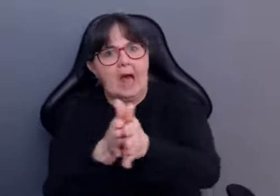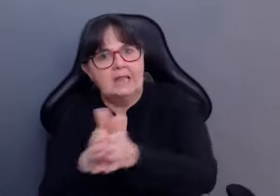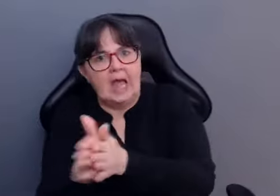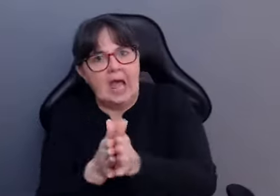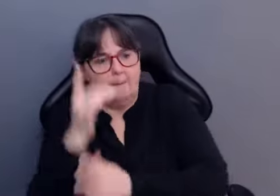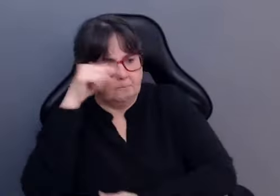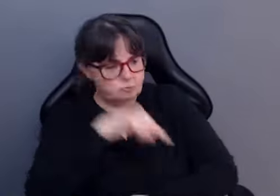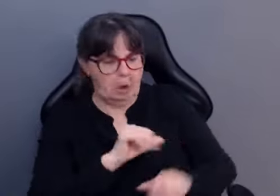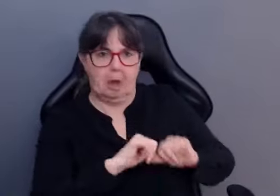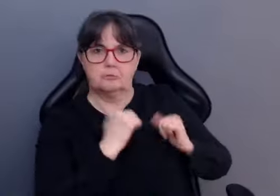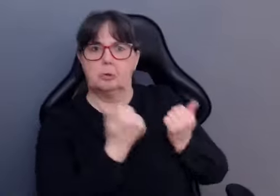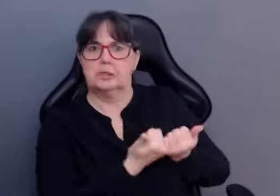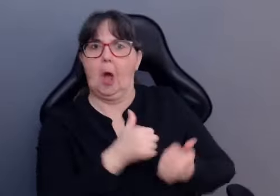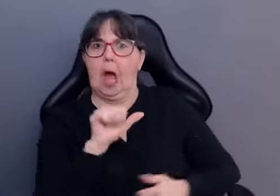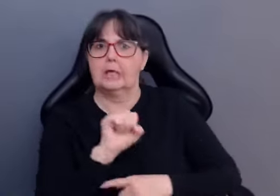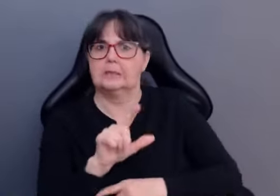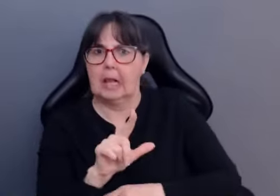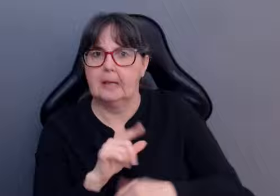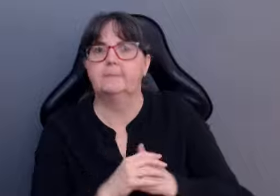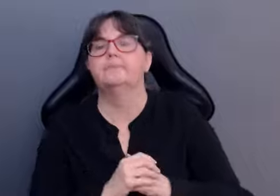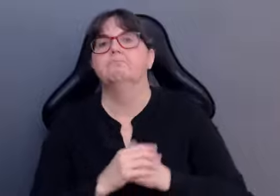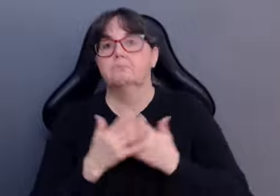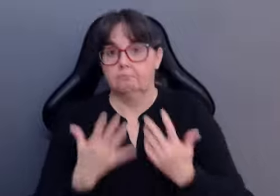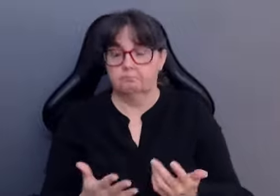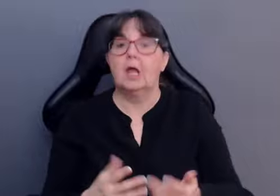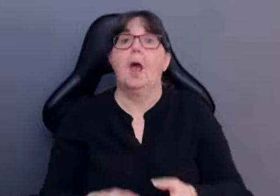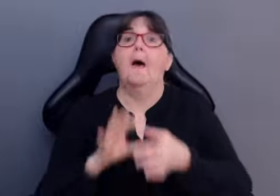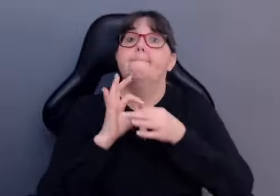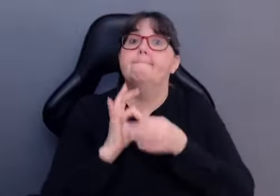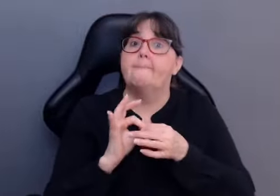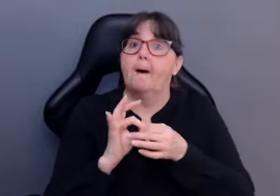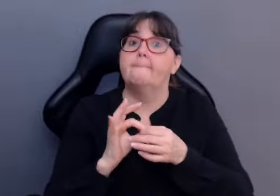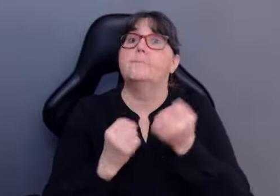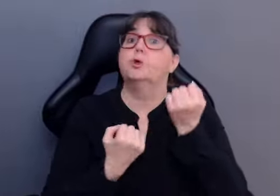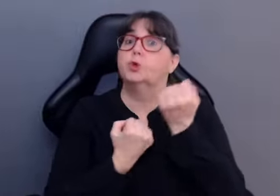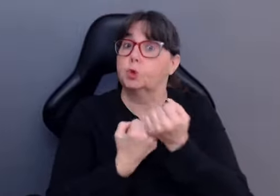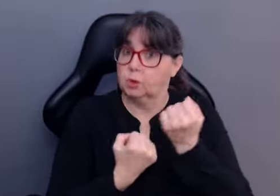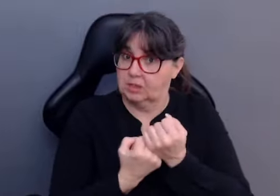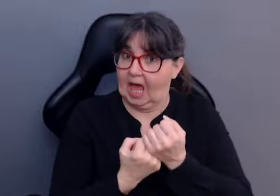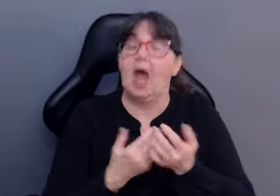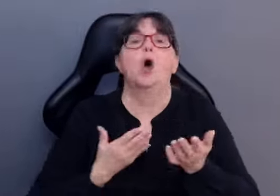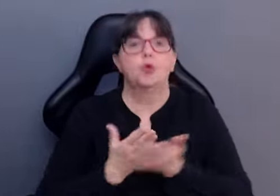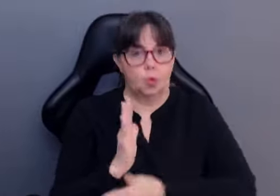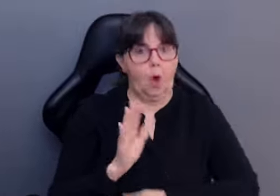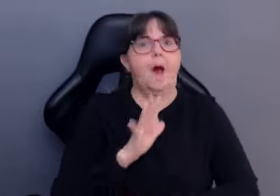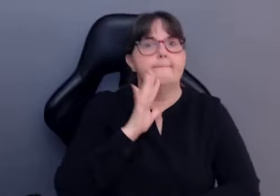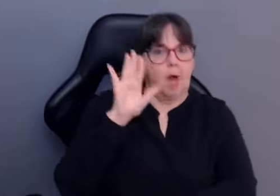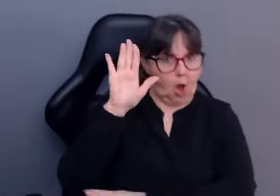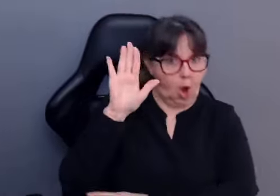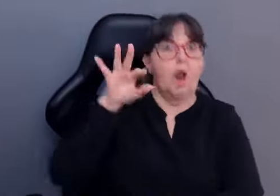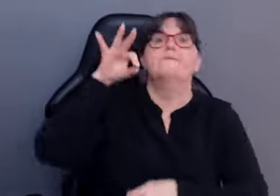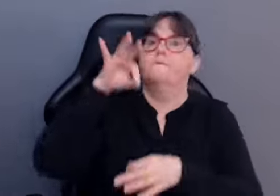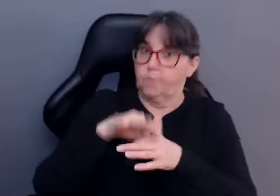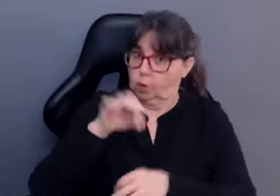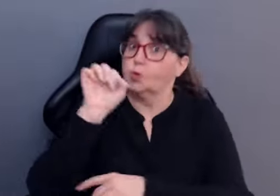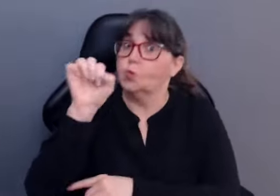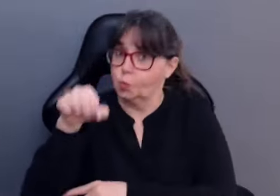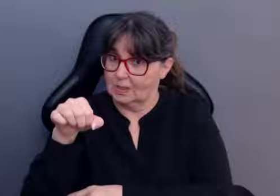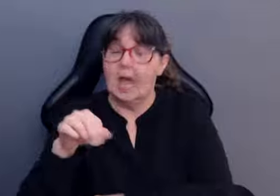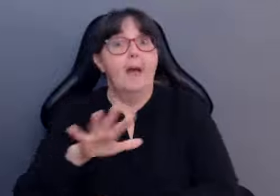l'association. Les membres de soutien ont droit de parole et de vote. Cependant,